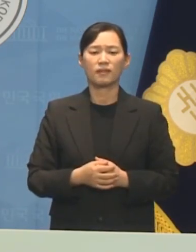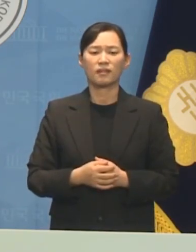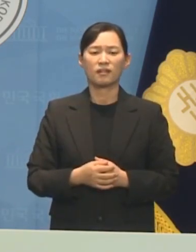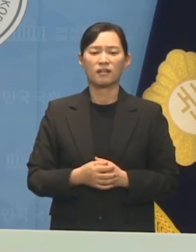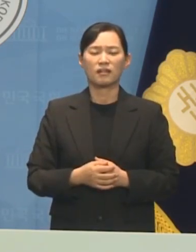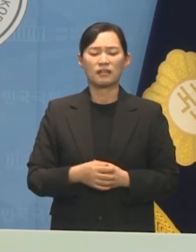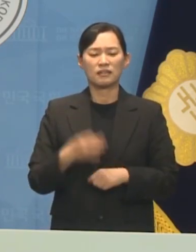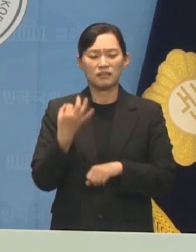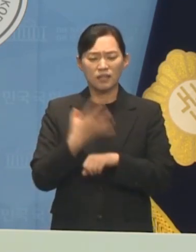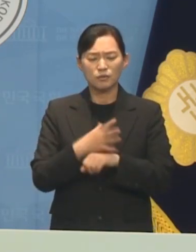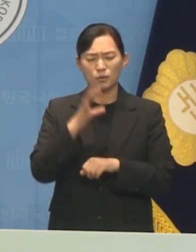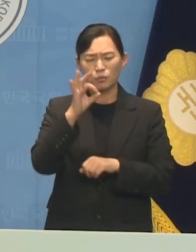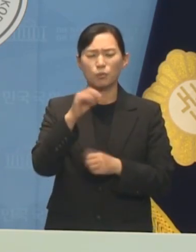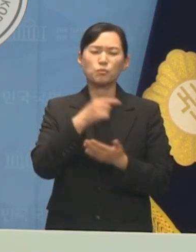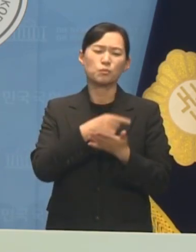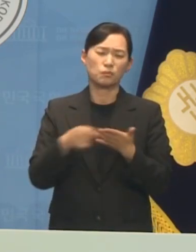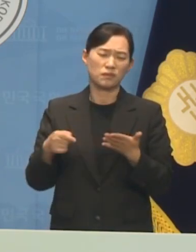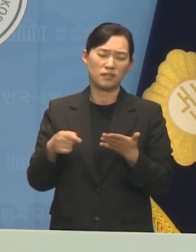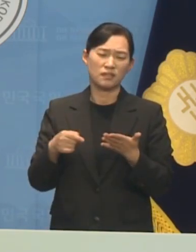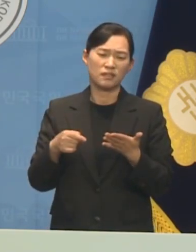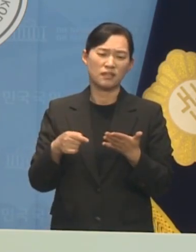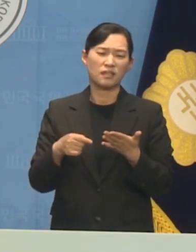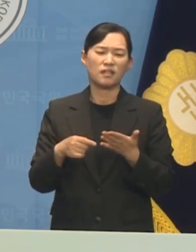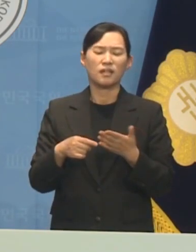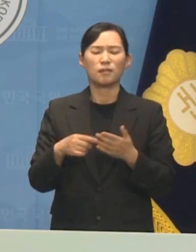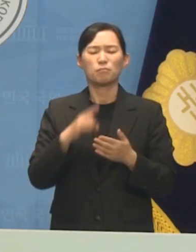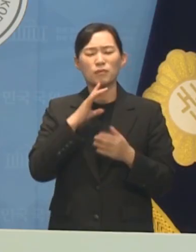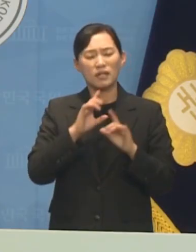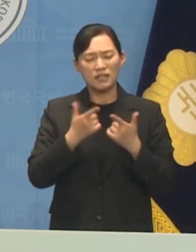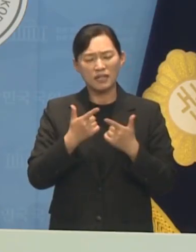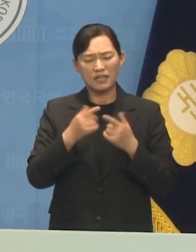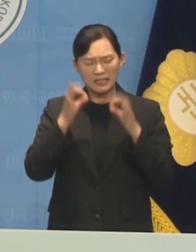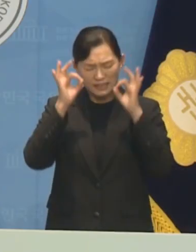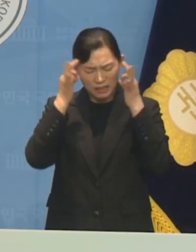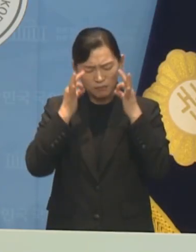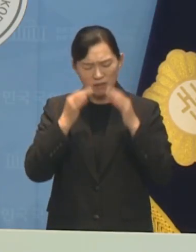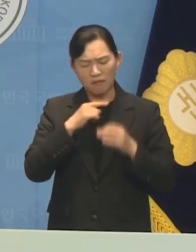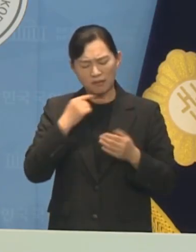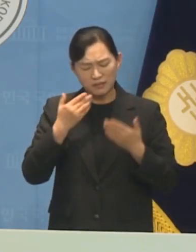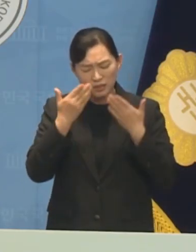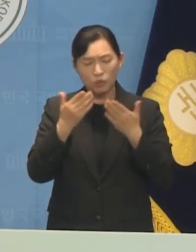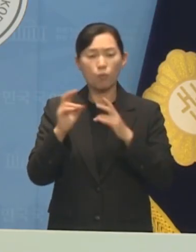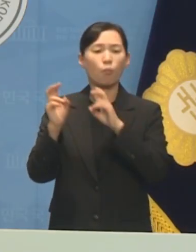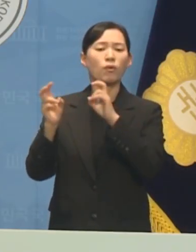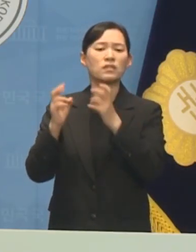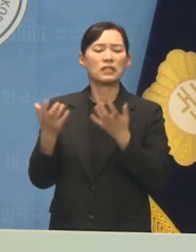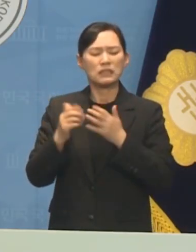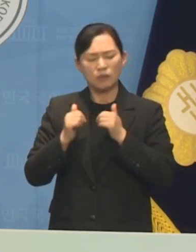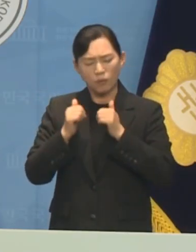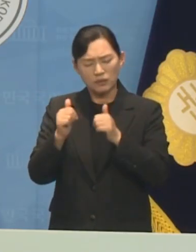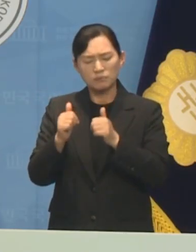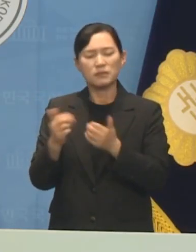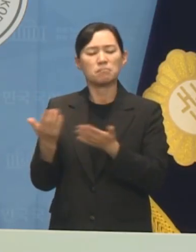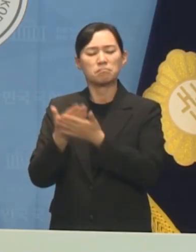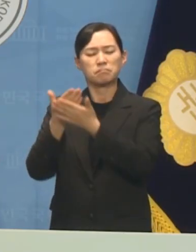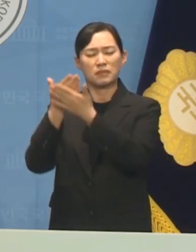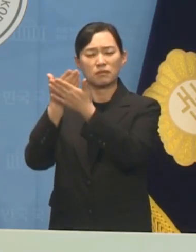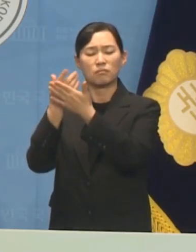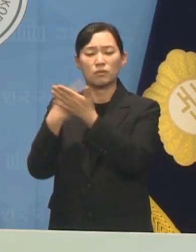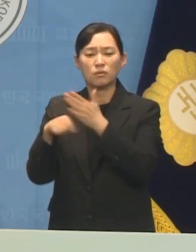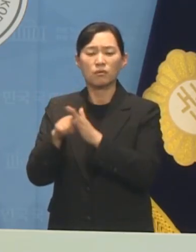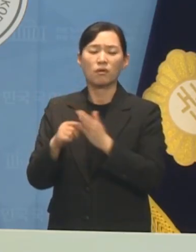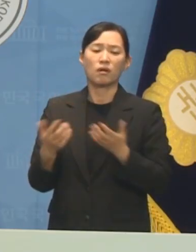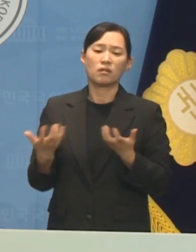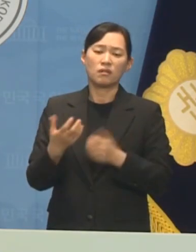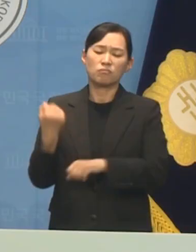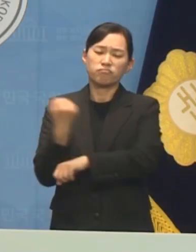이는 단순한 금전적 손실을 넘어 땀과 헌신으로 회사의 성장을 뒷받침해온 직원의